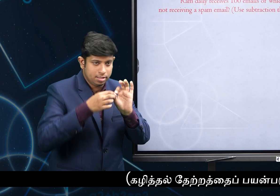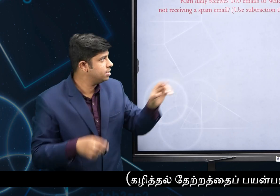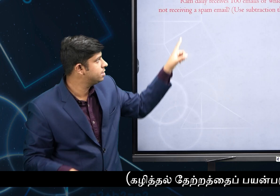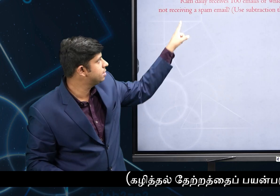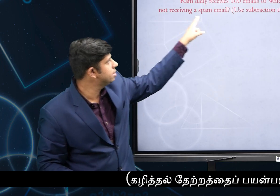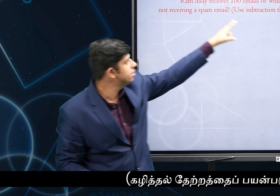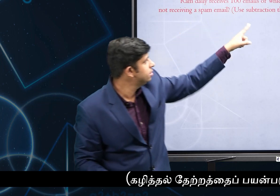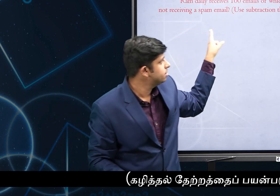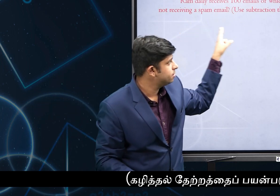தேற்றத்தை பயன்படுத்தவும்.